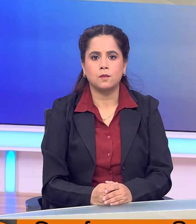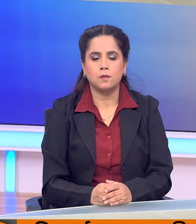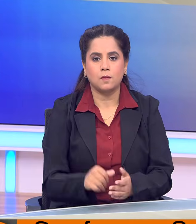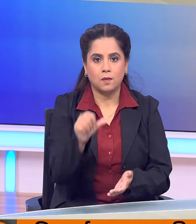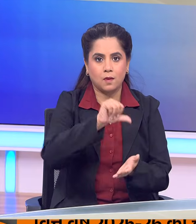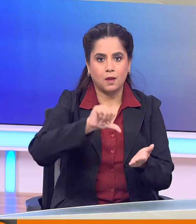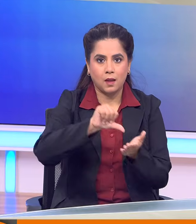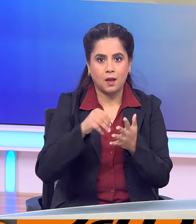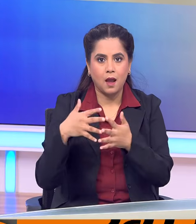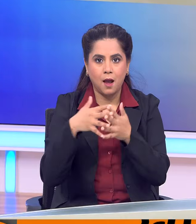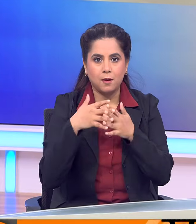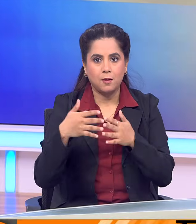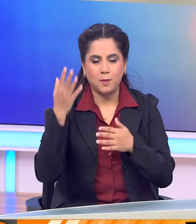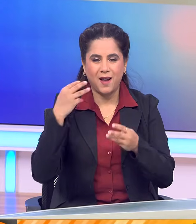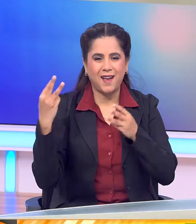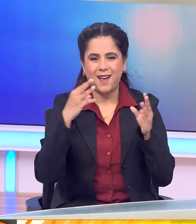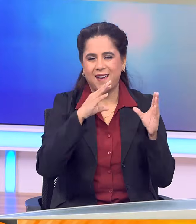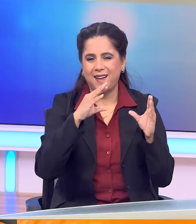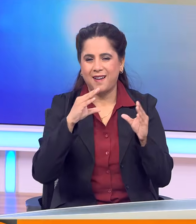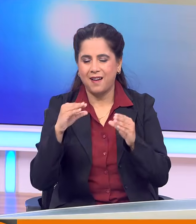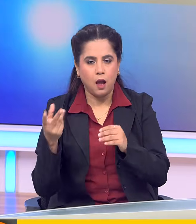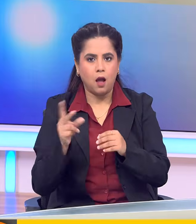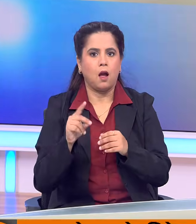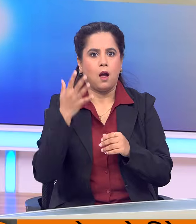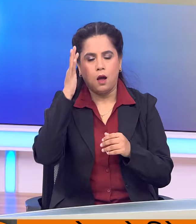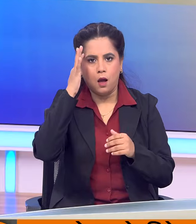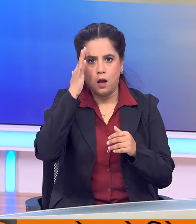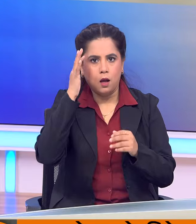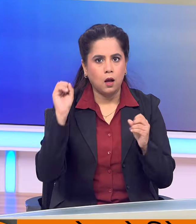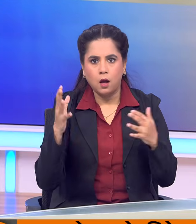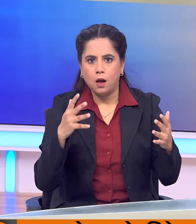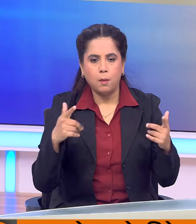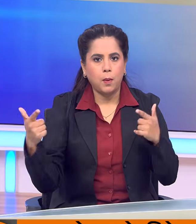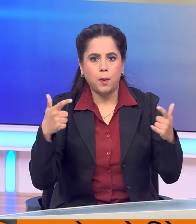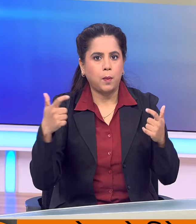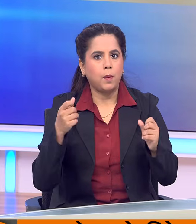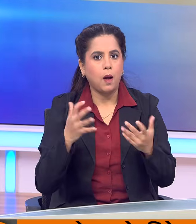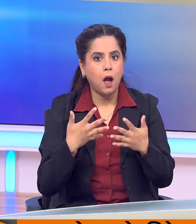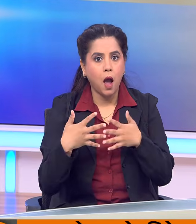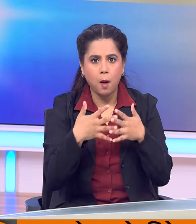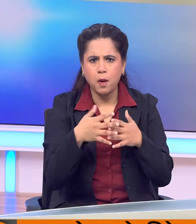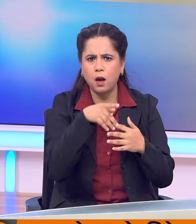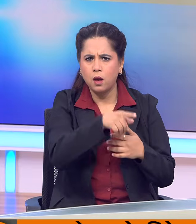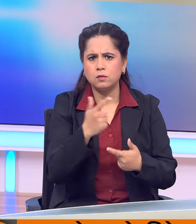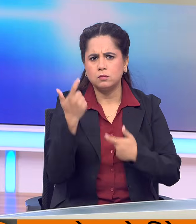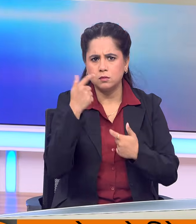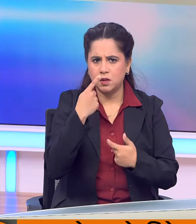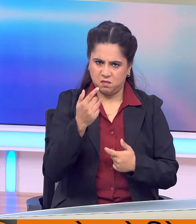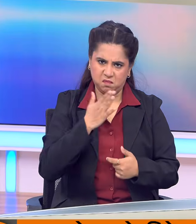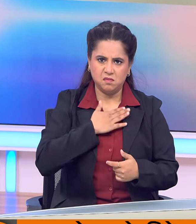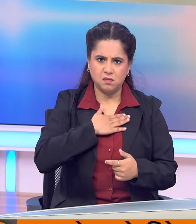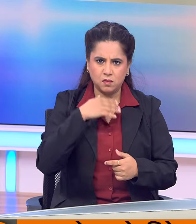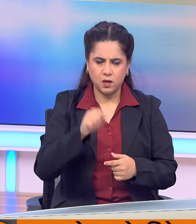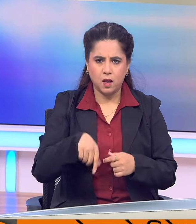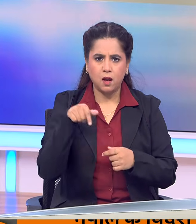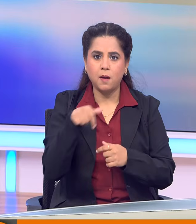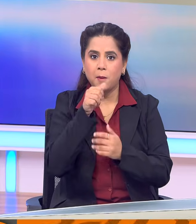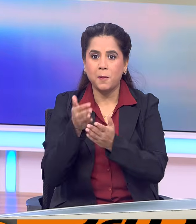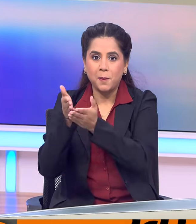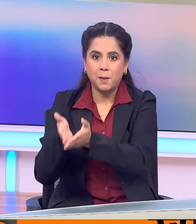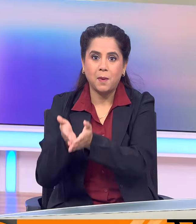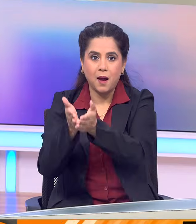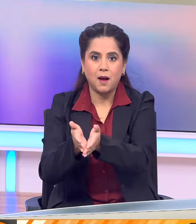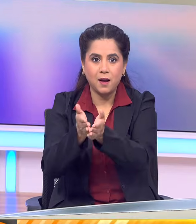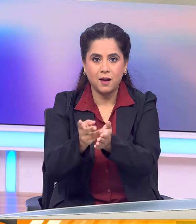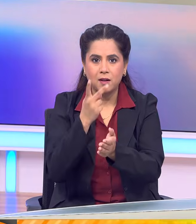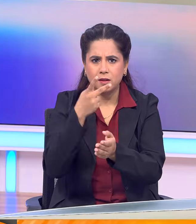ईरान और अमेरिका के बीच तनाव एक बार फिर बढ़ गया है। अमेरिकी सेना ने दावा किया है कि उसने हुर्मुज जलडमरू मध्य की